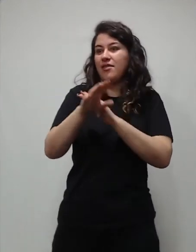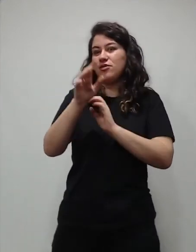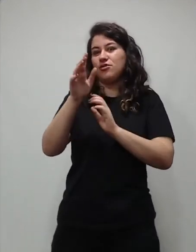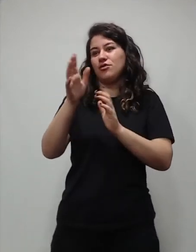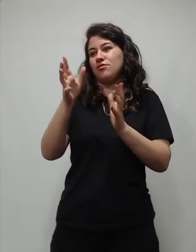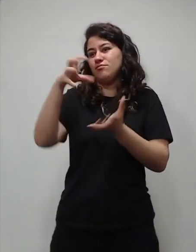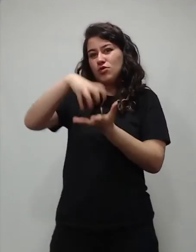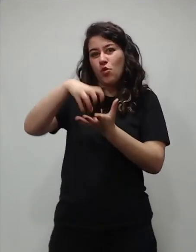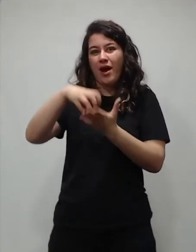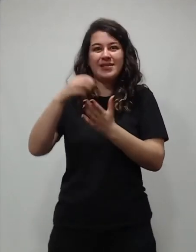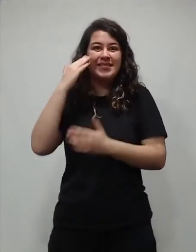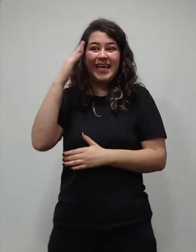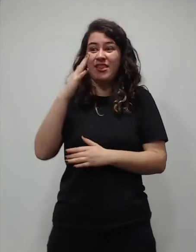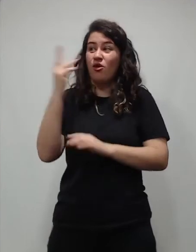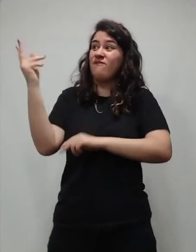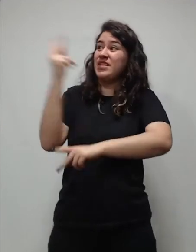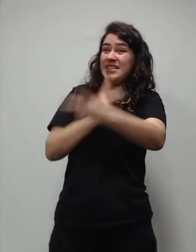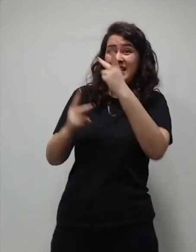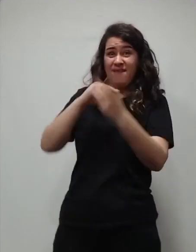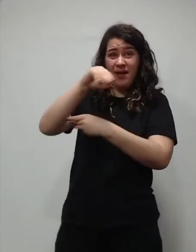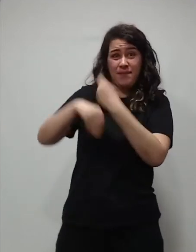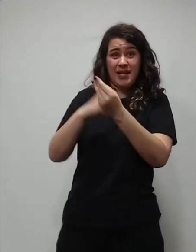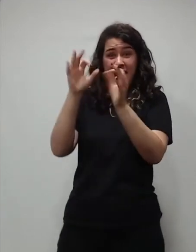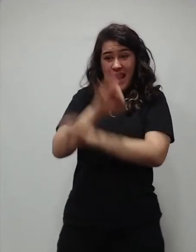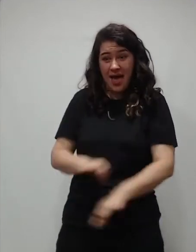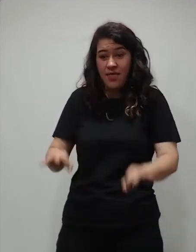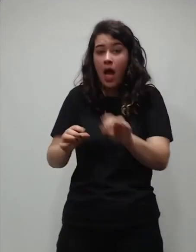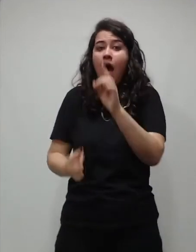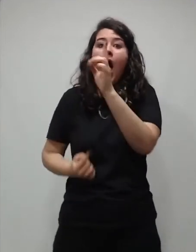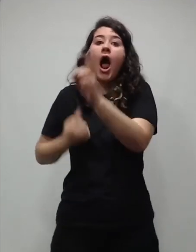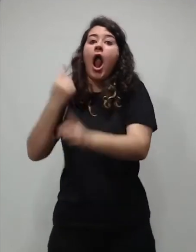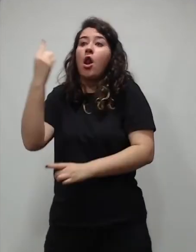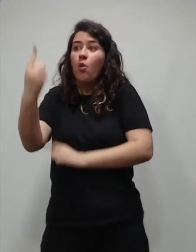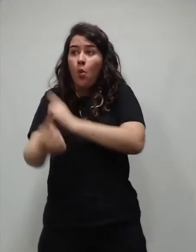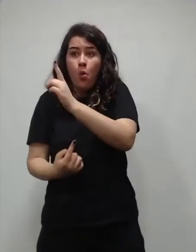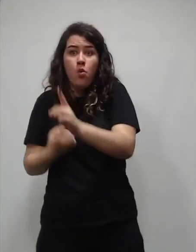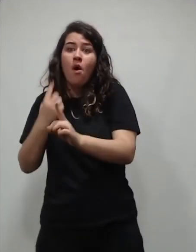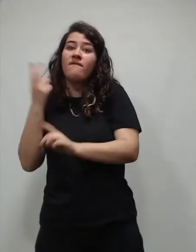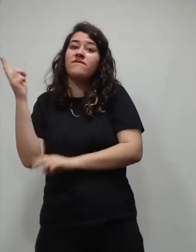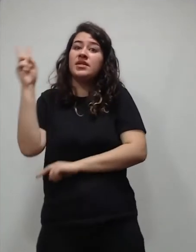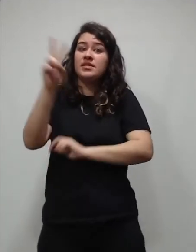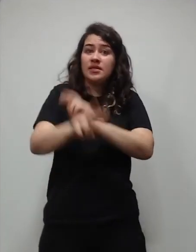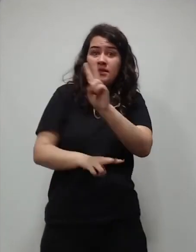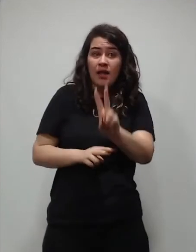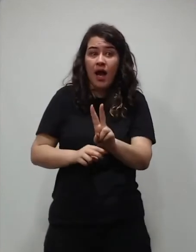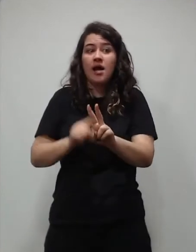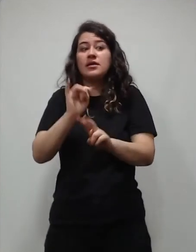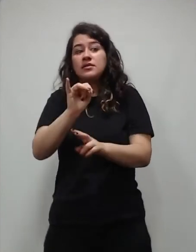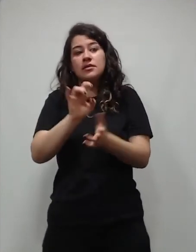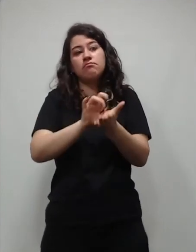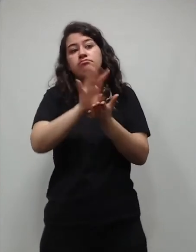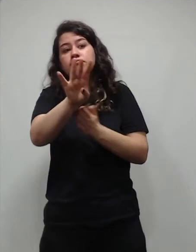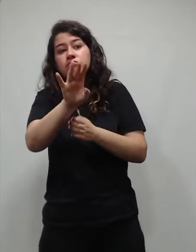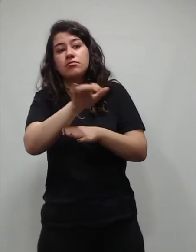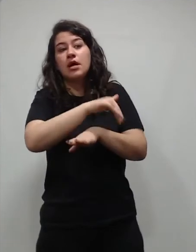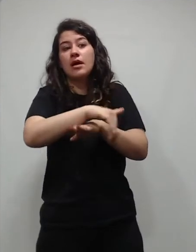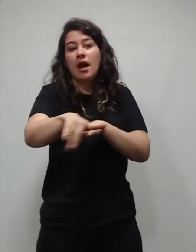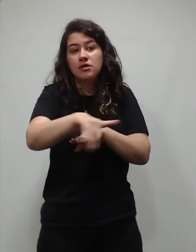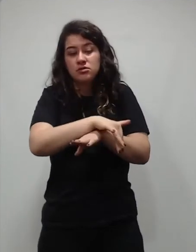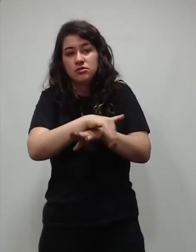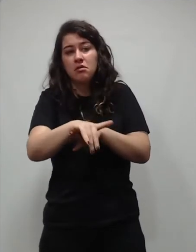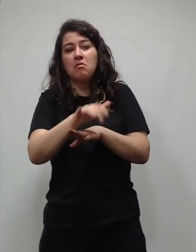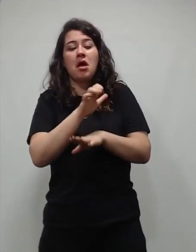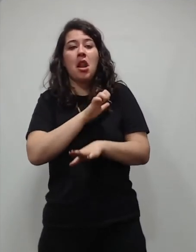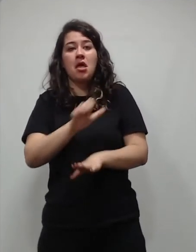pocos que reciben tienen sumo temor de que sus familiares queden en la calle, que el Estado cumpla mal con la ley y